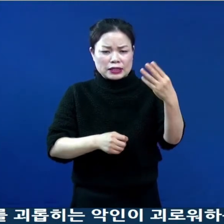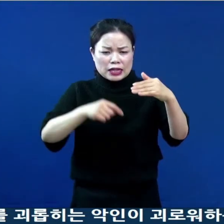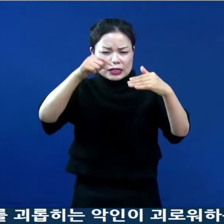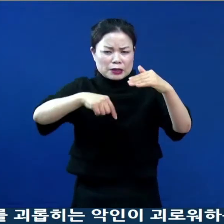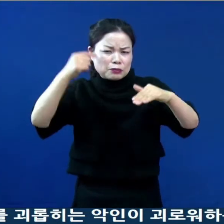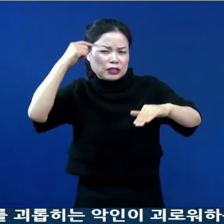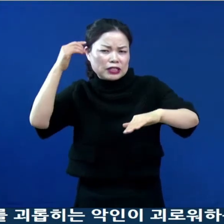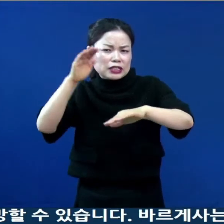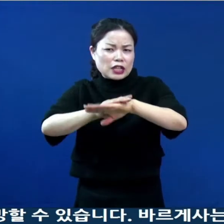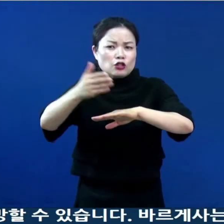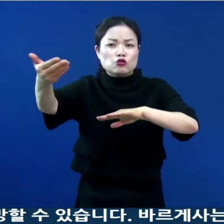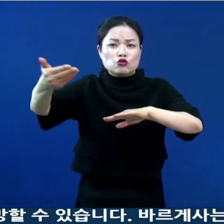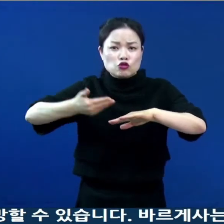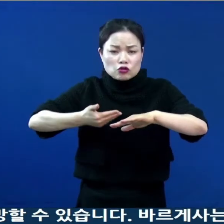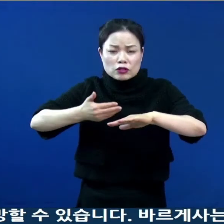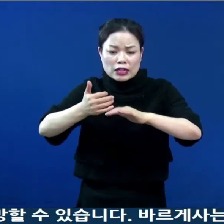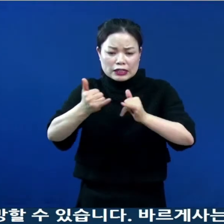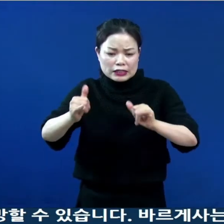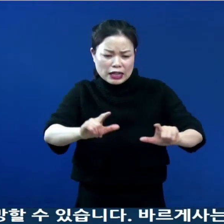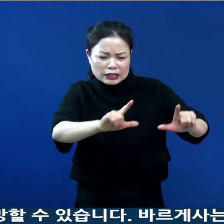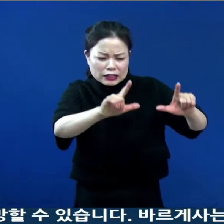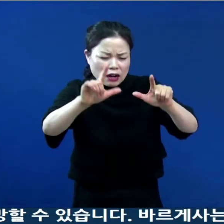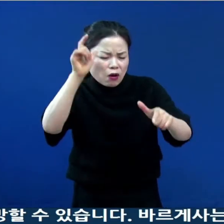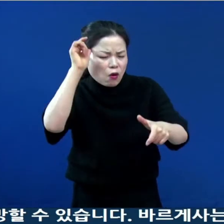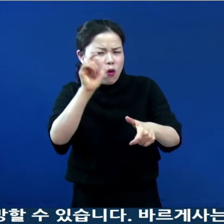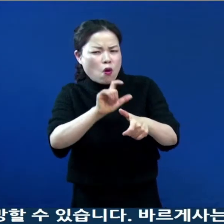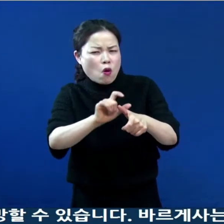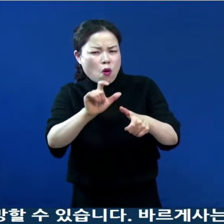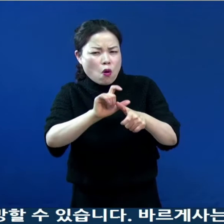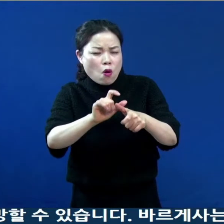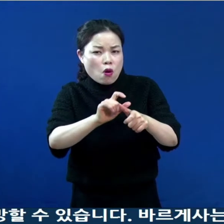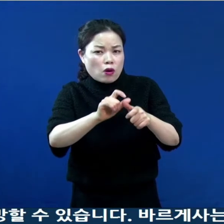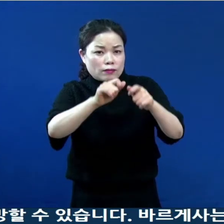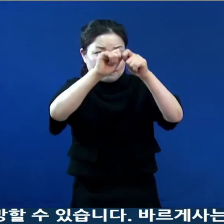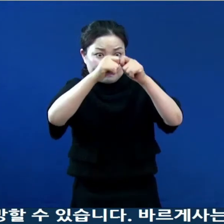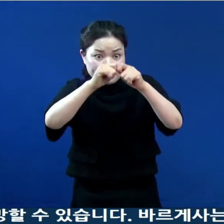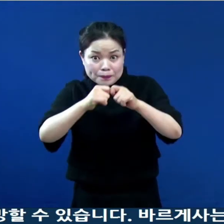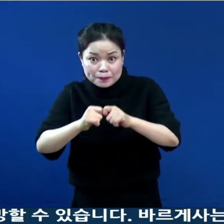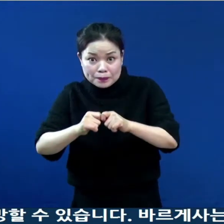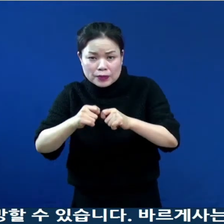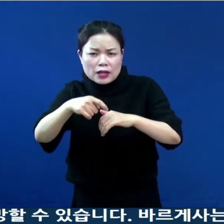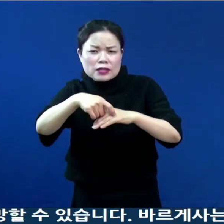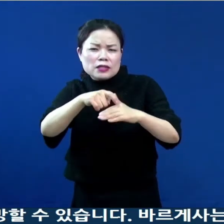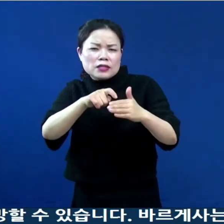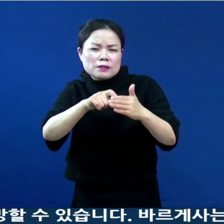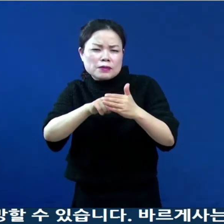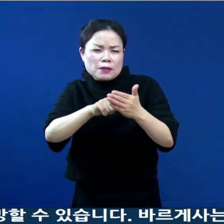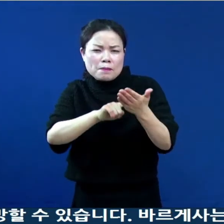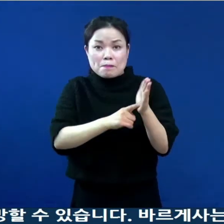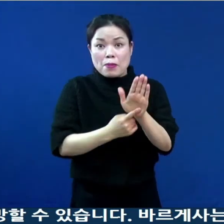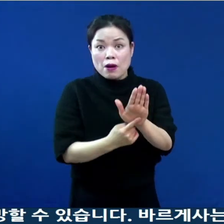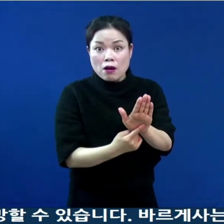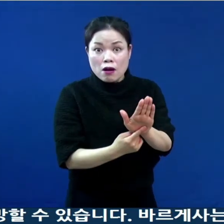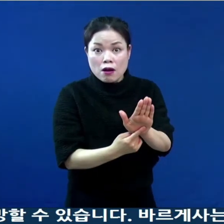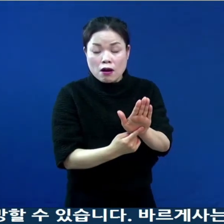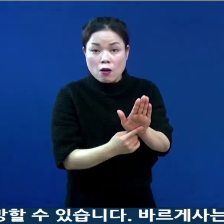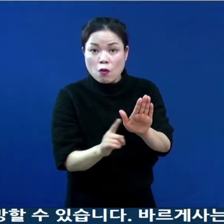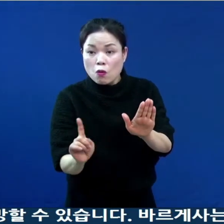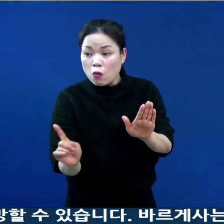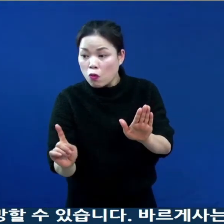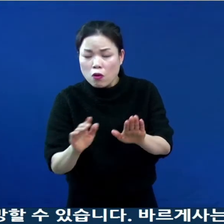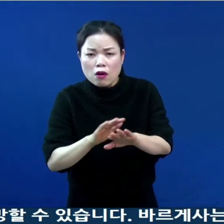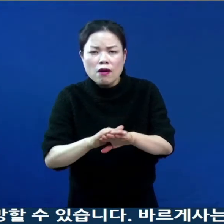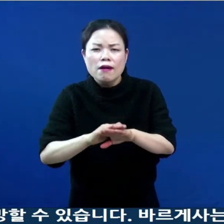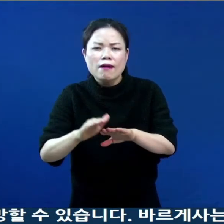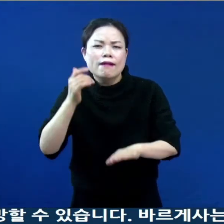지혜를 더해주는 것은 이러한 인생들의 고민에 대해서 조목조목 그 심리를 밝히 드러내며 어떻게